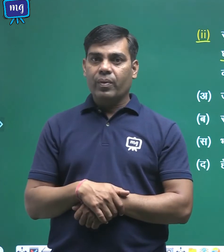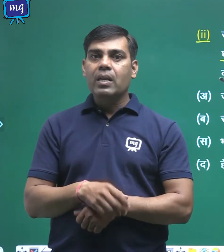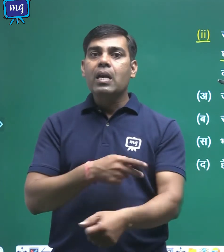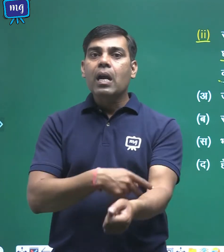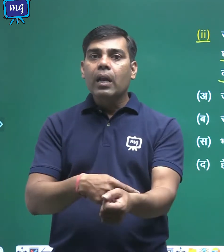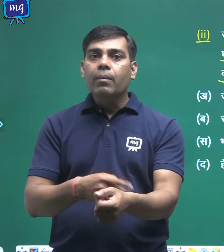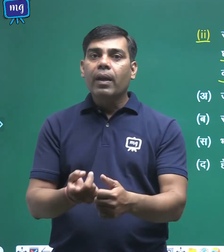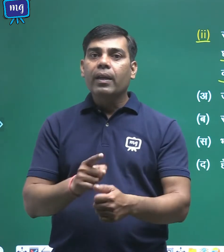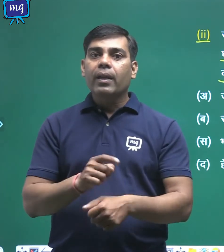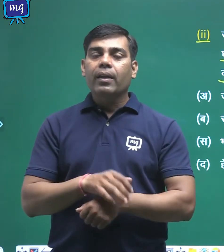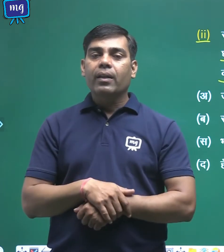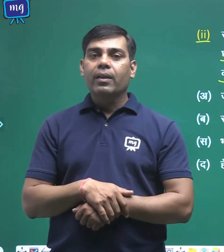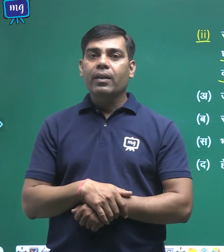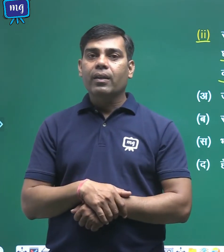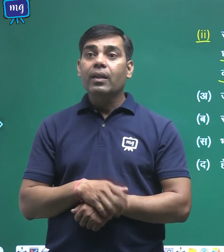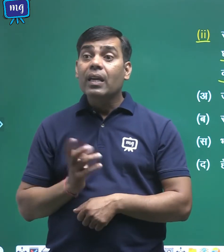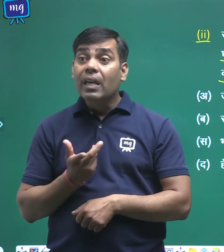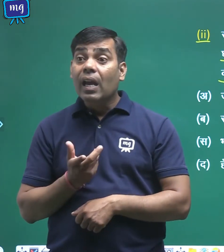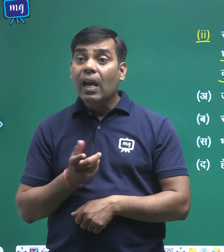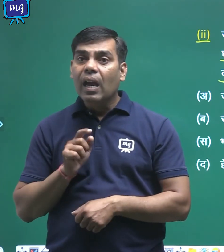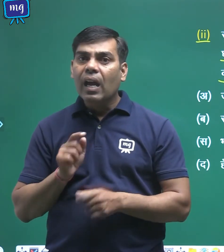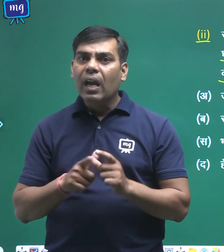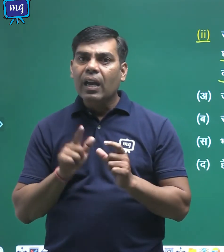कालीबाई ने क्या किया?